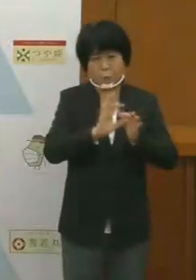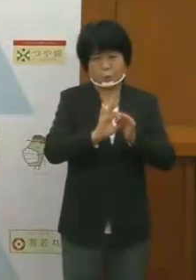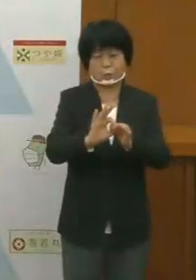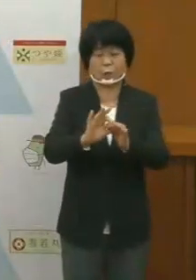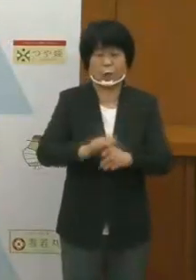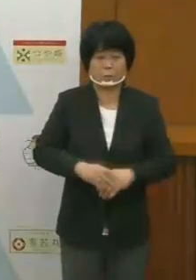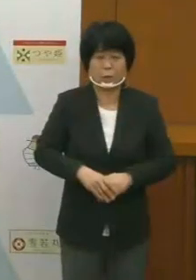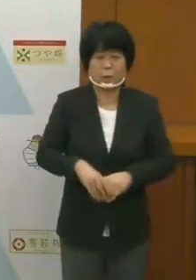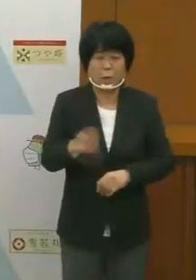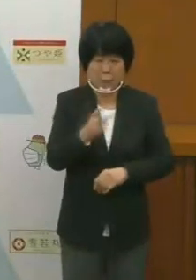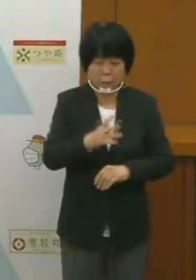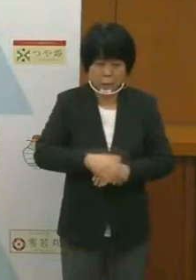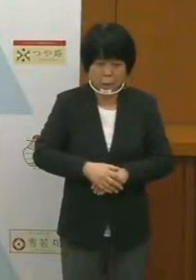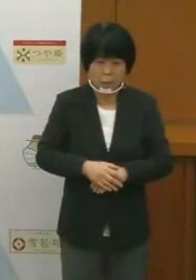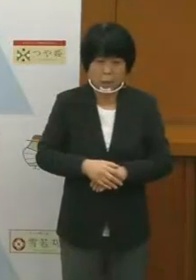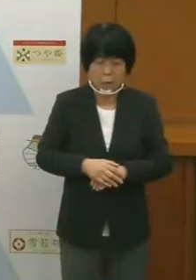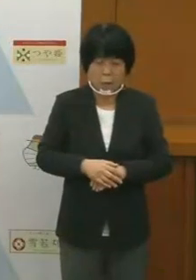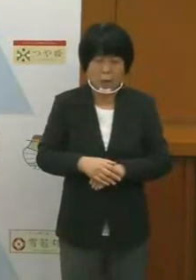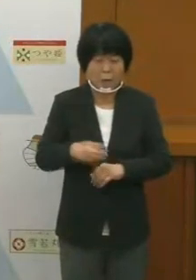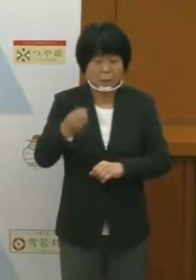。また